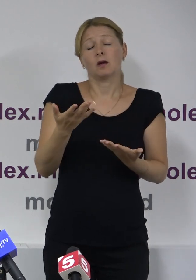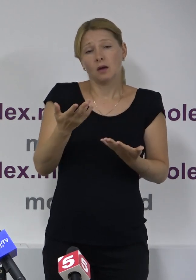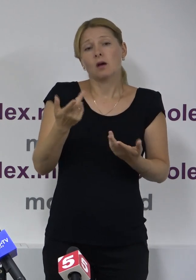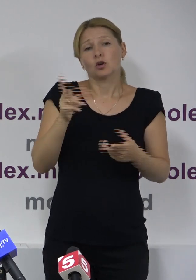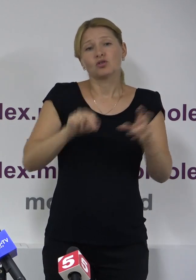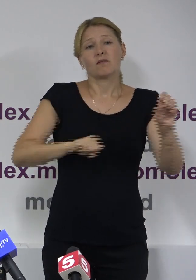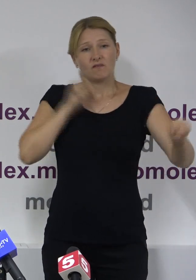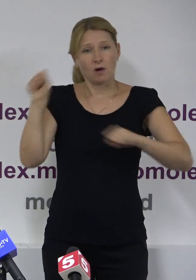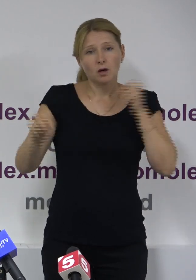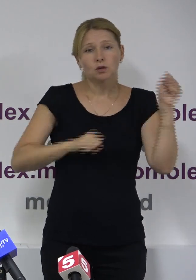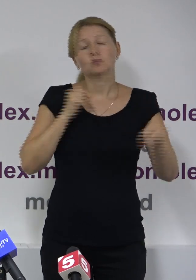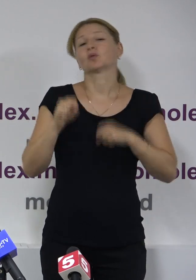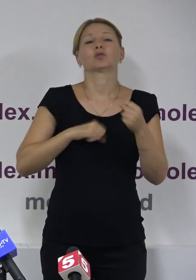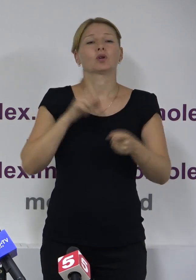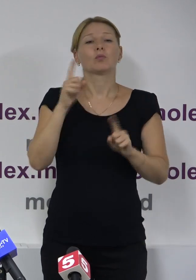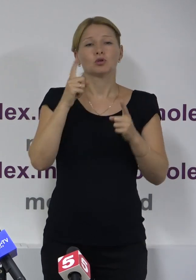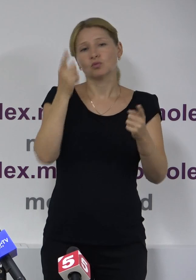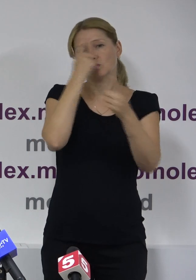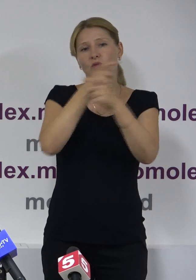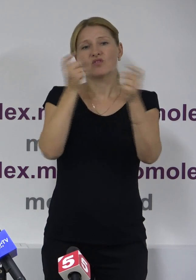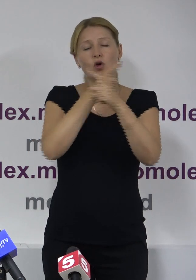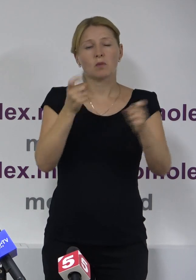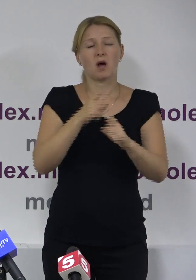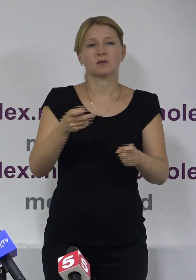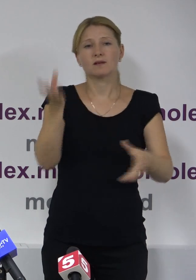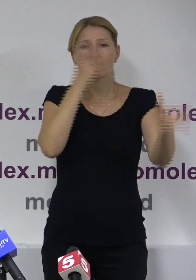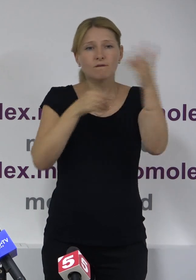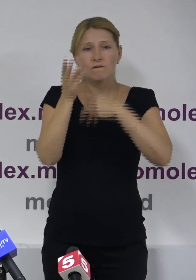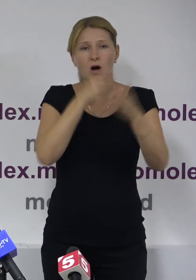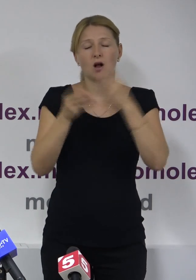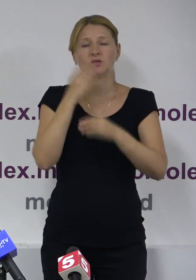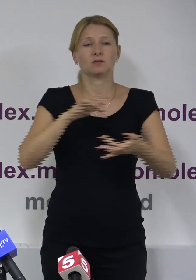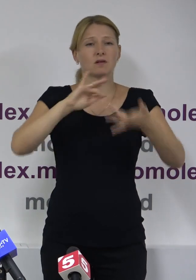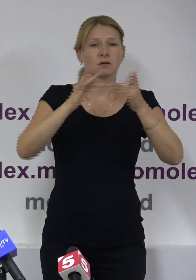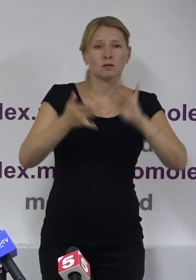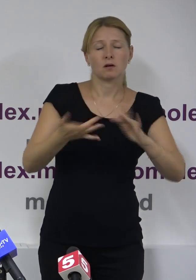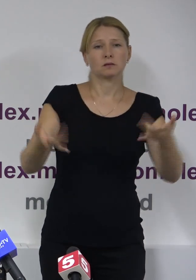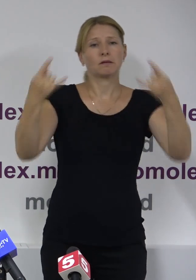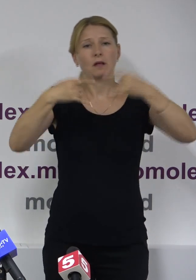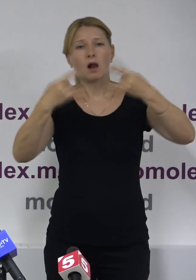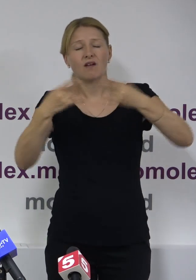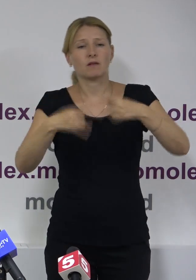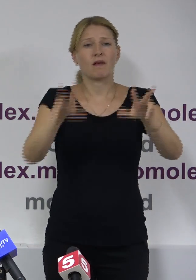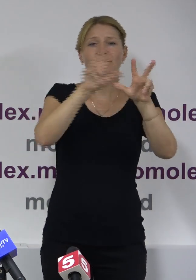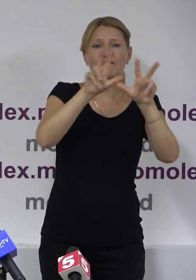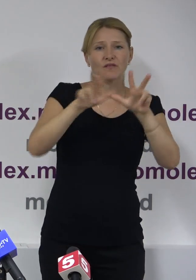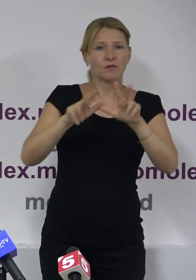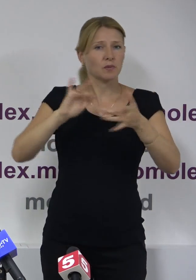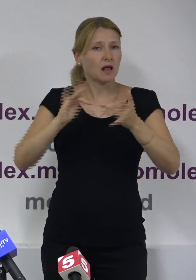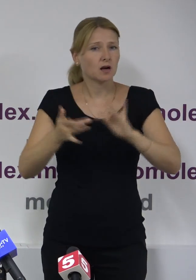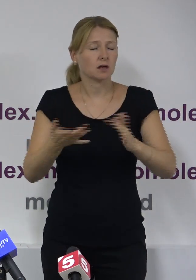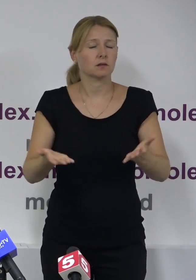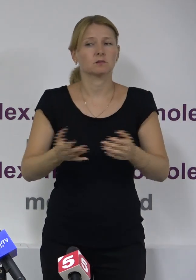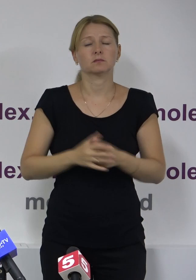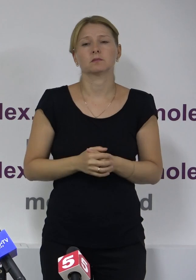manifestă inclusiv prin dezinformarea care o vedem în spațiul public, în spațiul mediatic și mai ales pe rețelele de